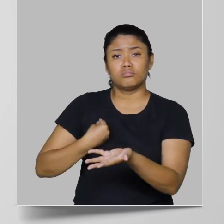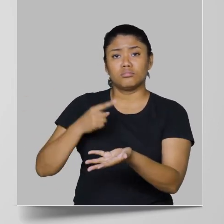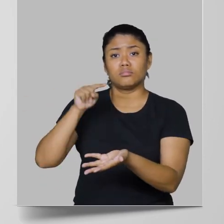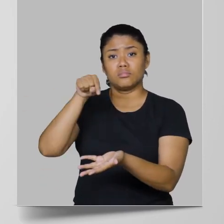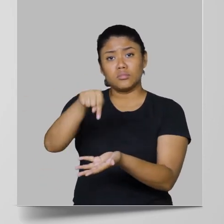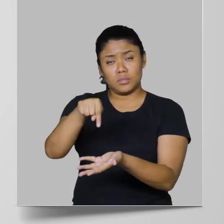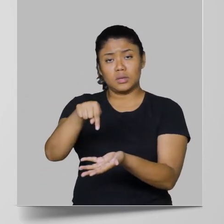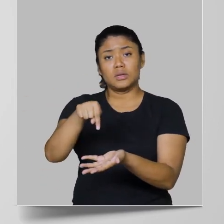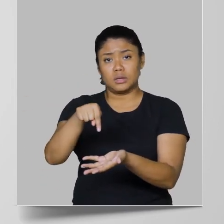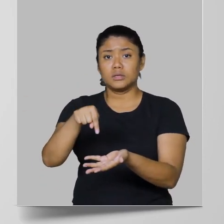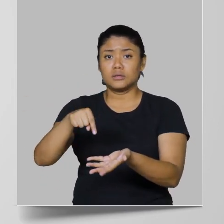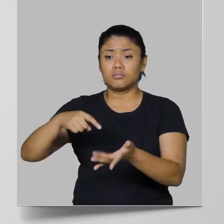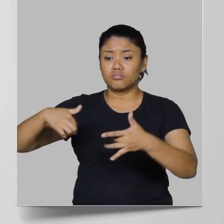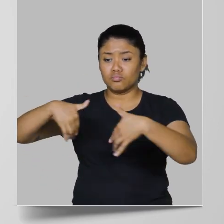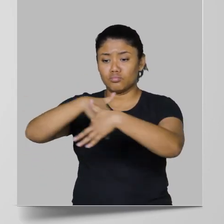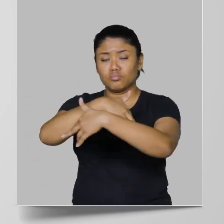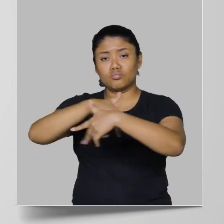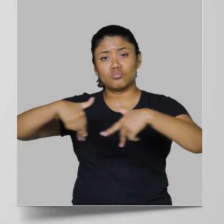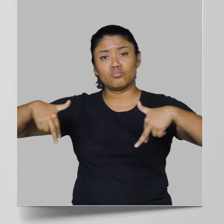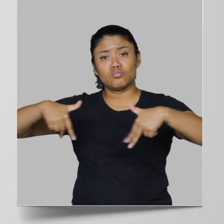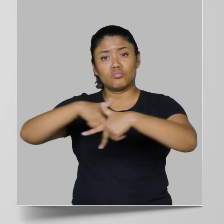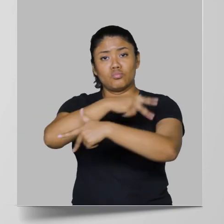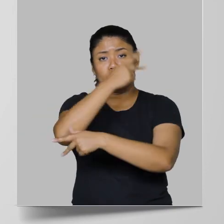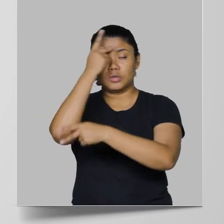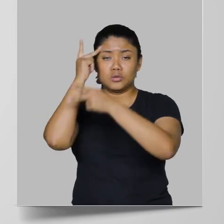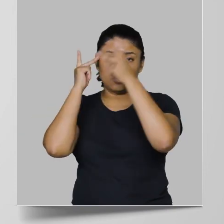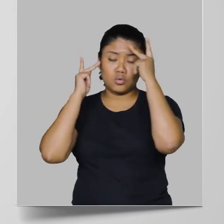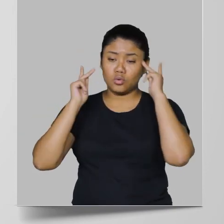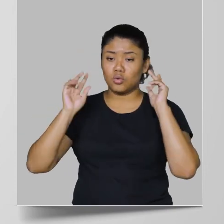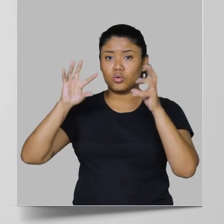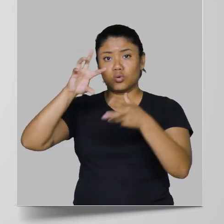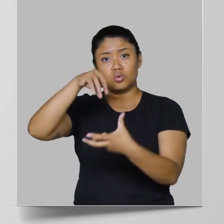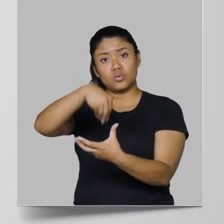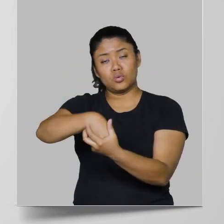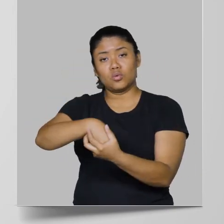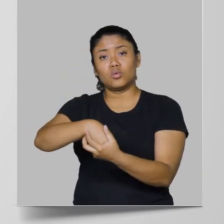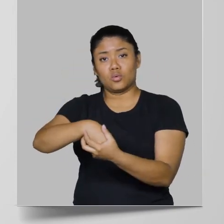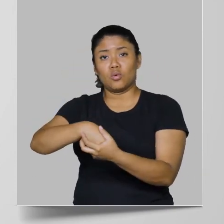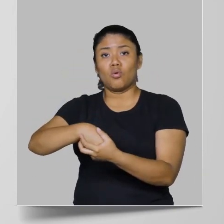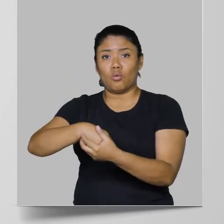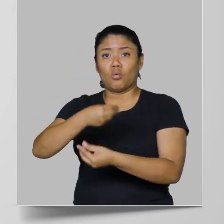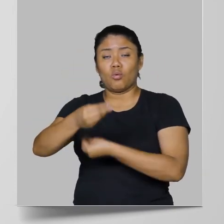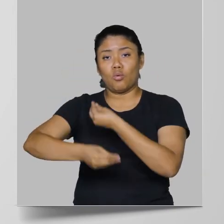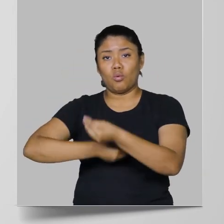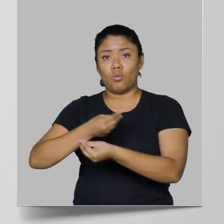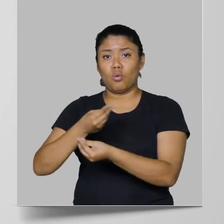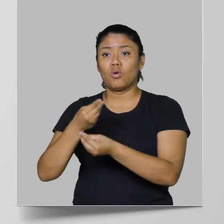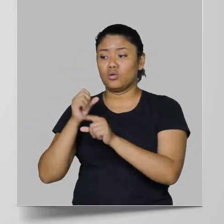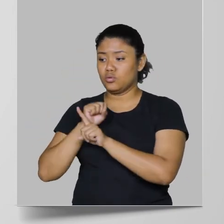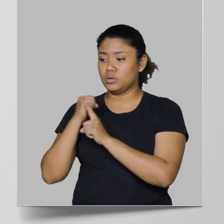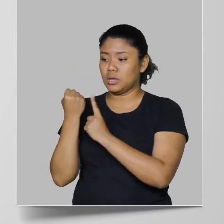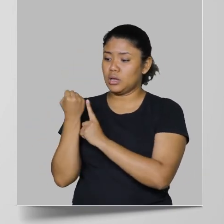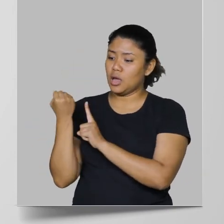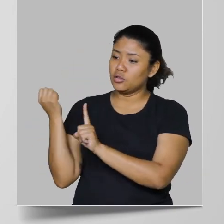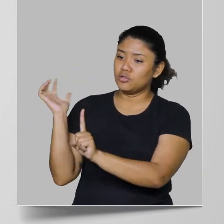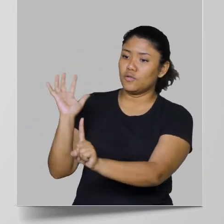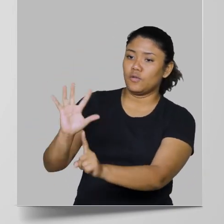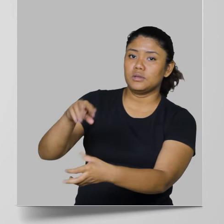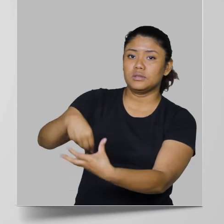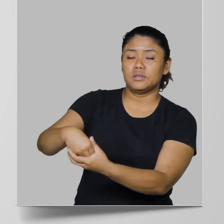frases capacitistas que a gente escuta o tempo inteiro, pessoas que não conversam com a gente, acabam conversando com pessoas que estão ao